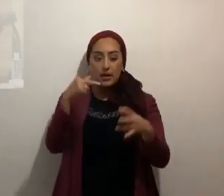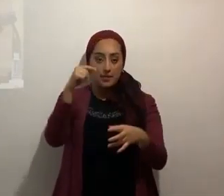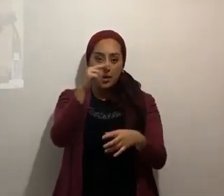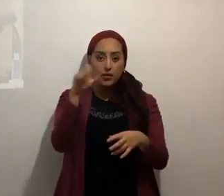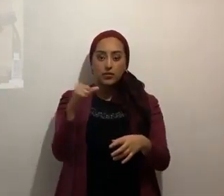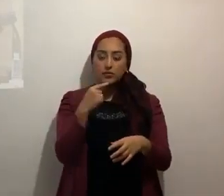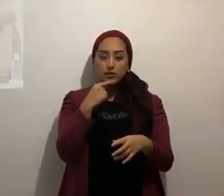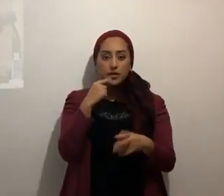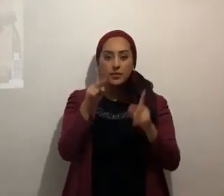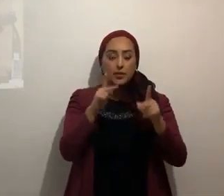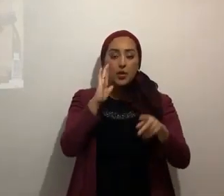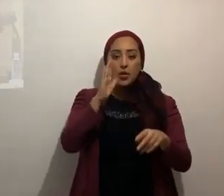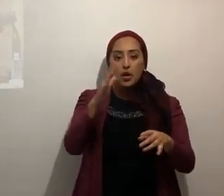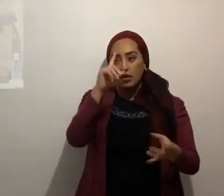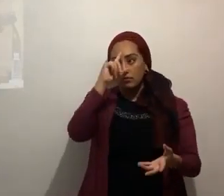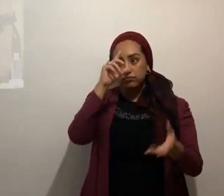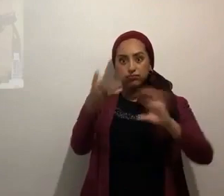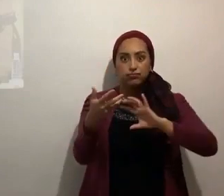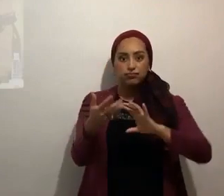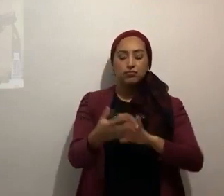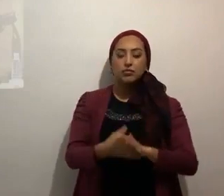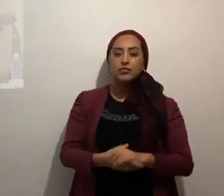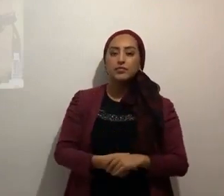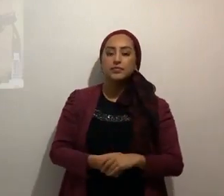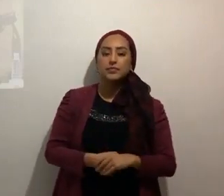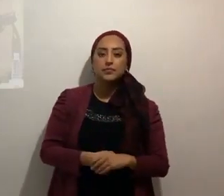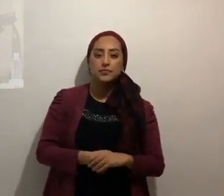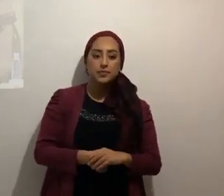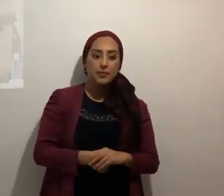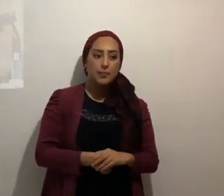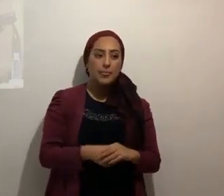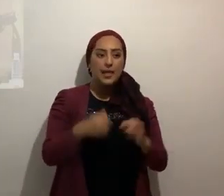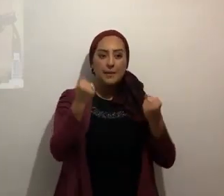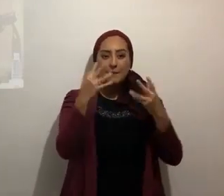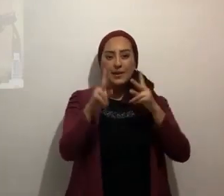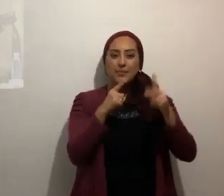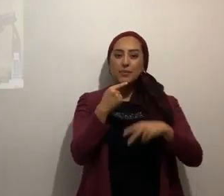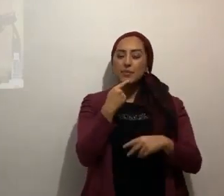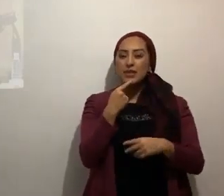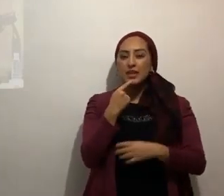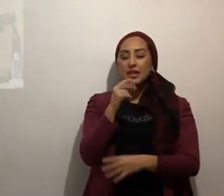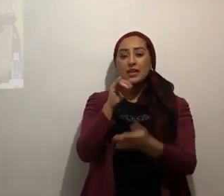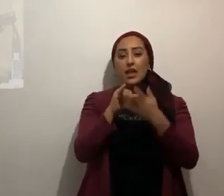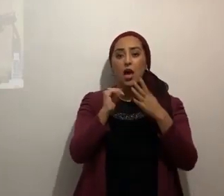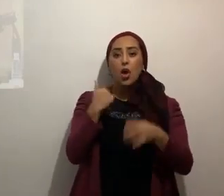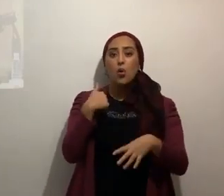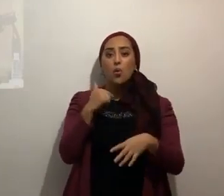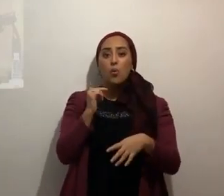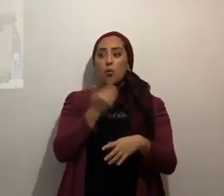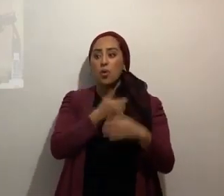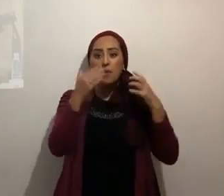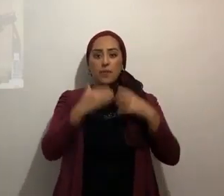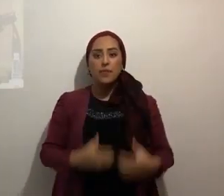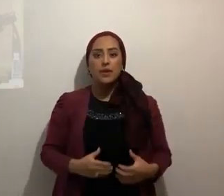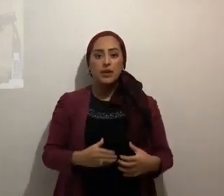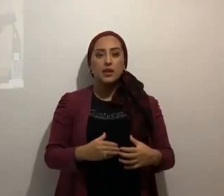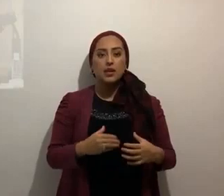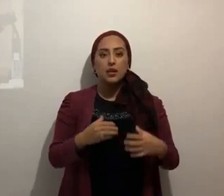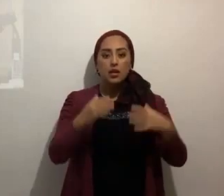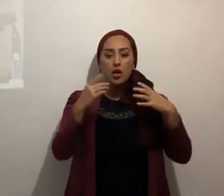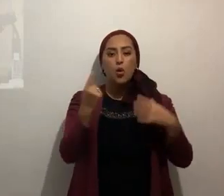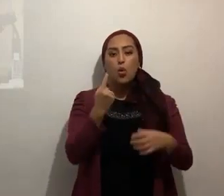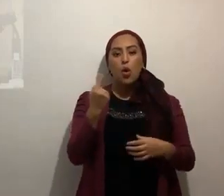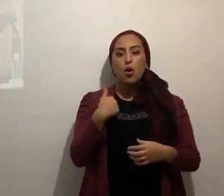cartas, inspirado por el Espíritu de Yahweh, el Ruach HaKodesh, que están negando que tenemos cuerpo, o sea, que somos